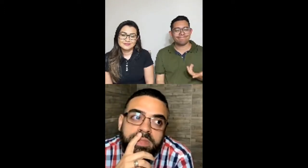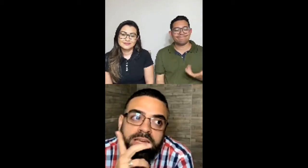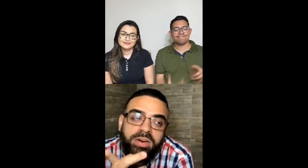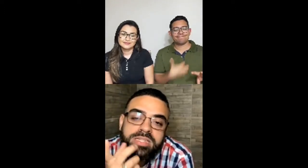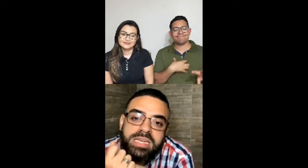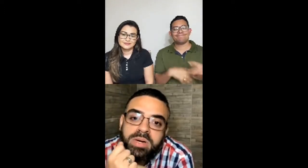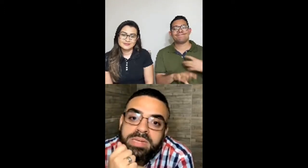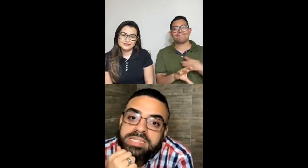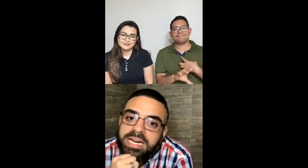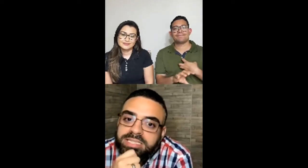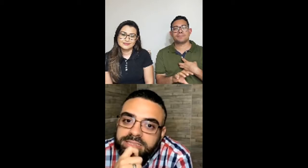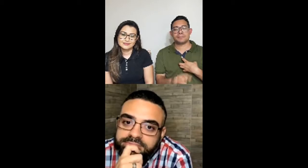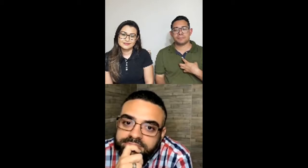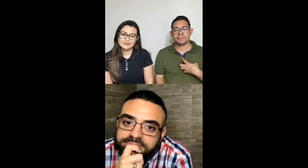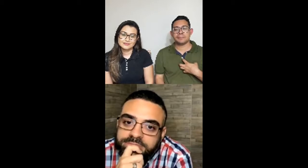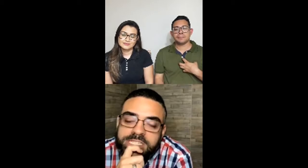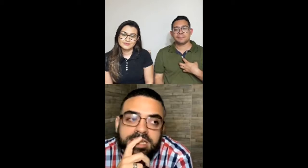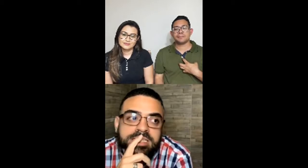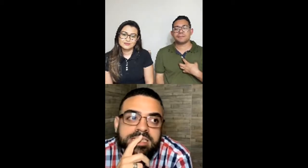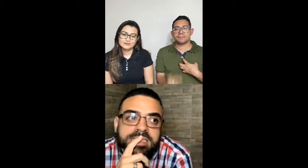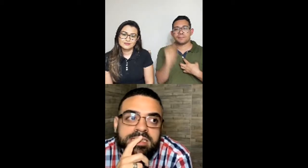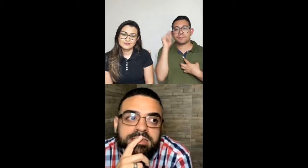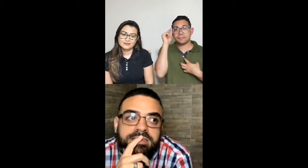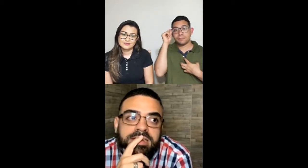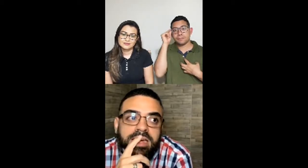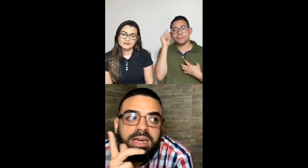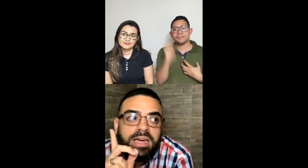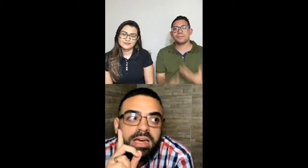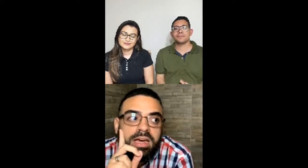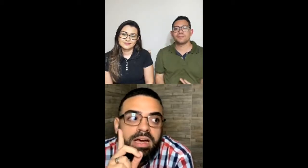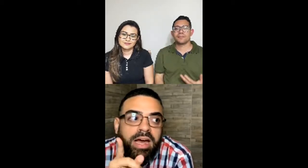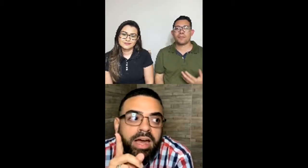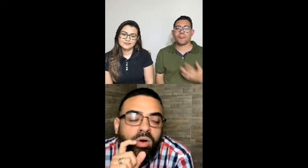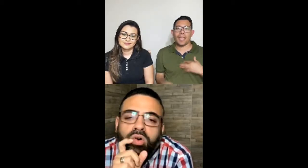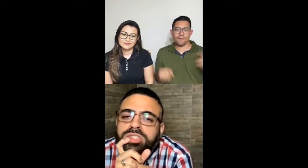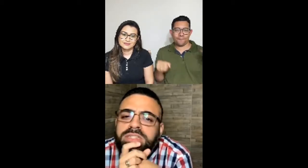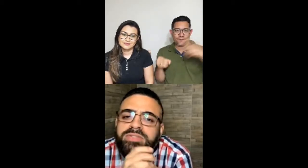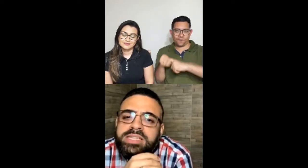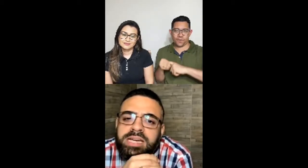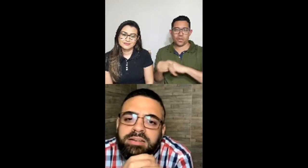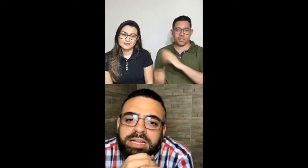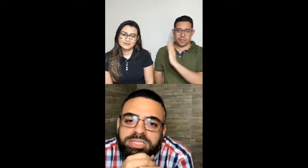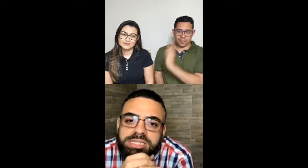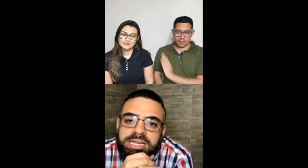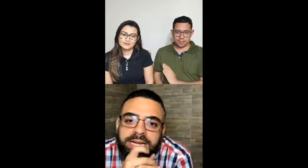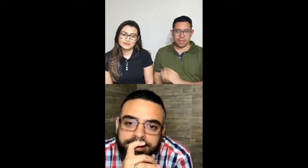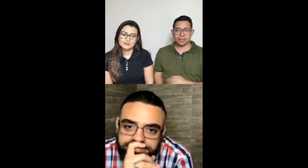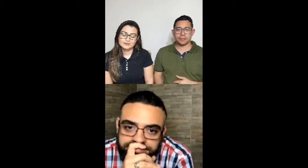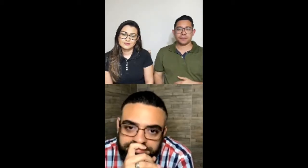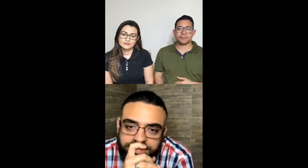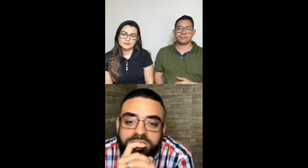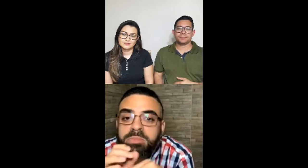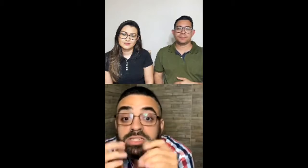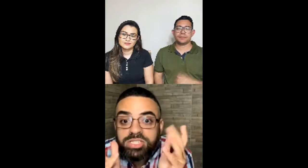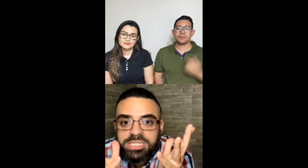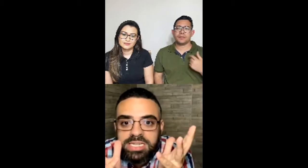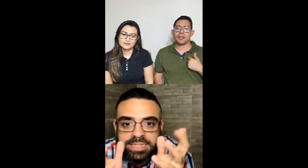cantando. E aí, eu voltei. Quando eu voltei, eu recebo uma mensagem dizendo